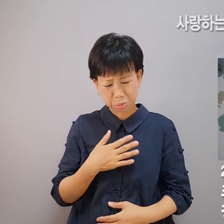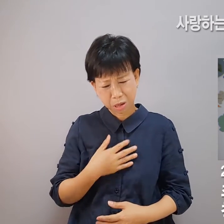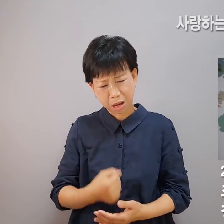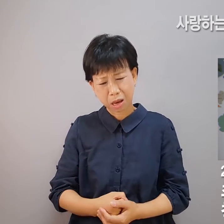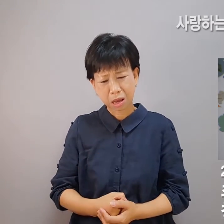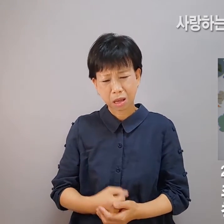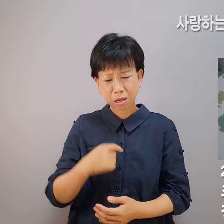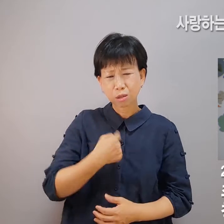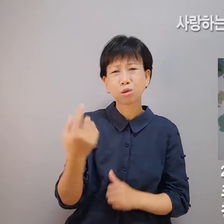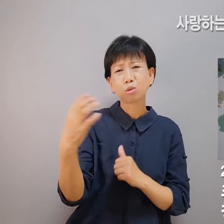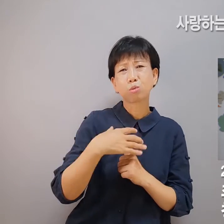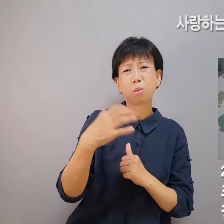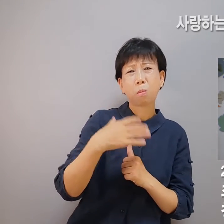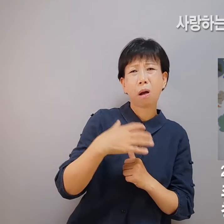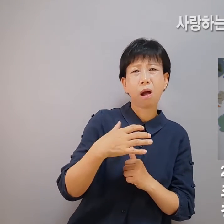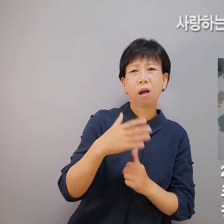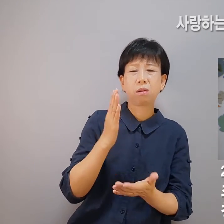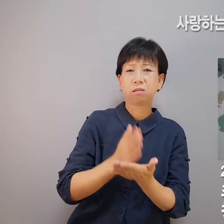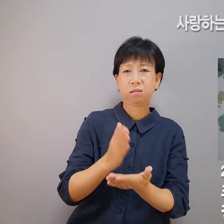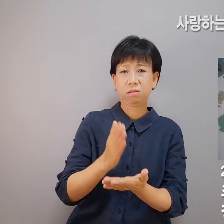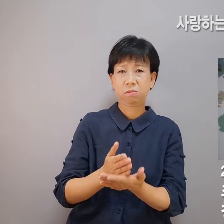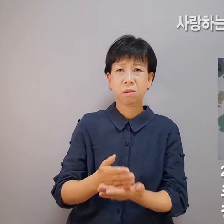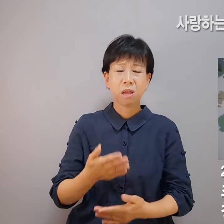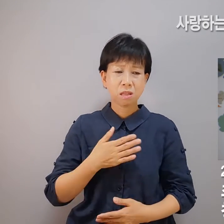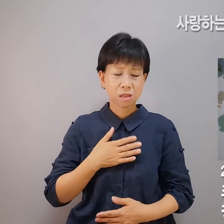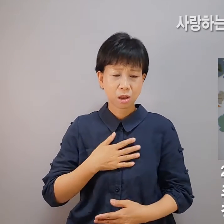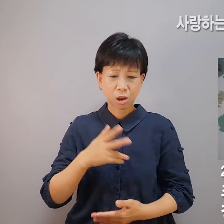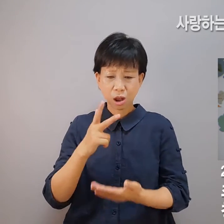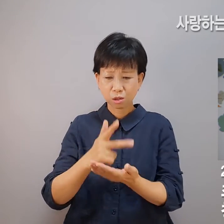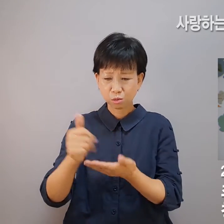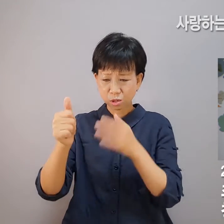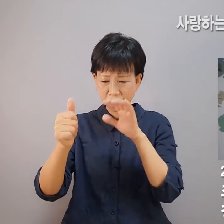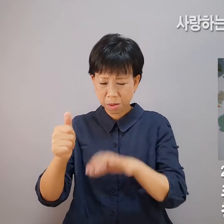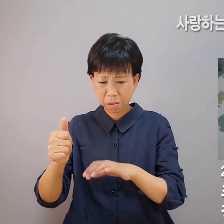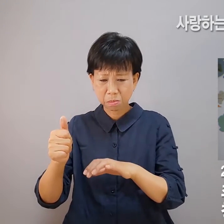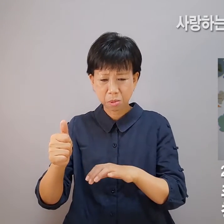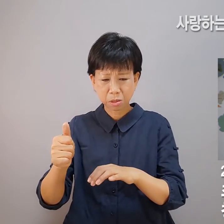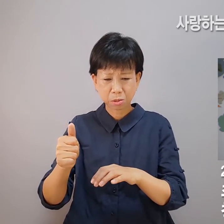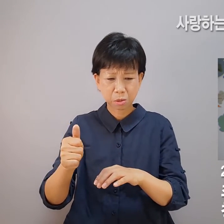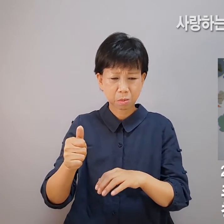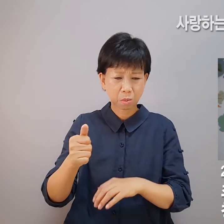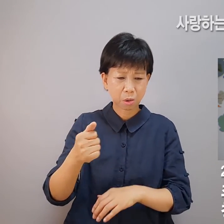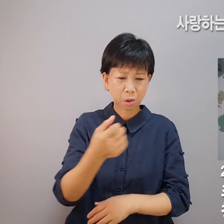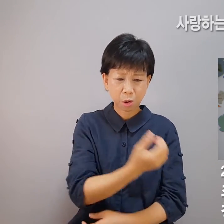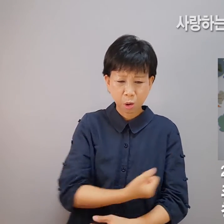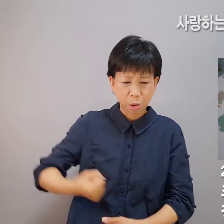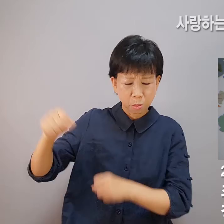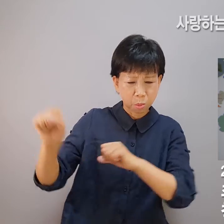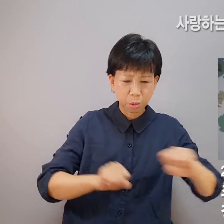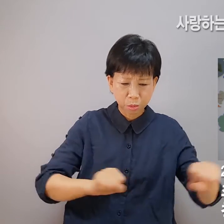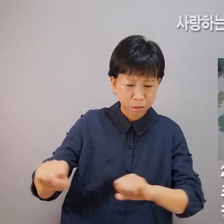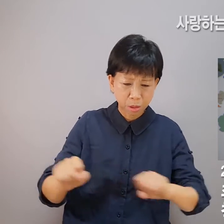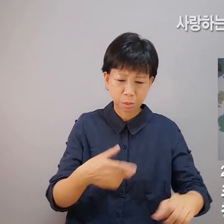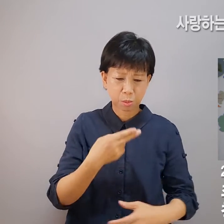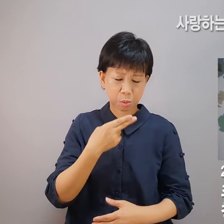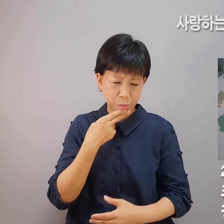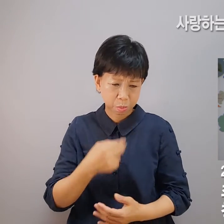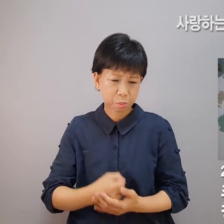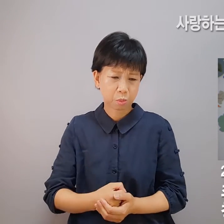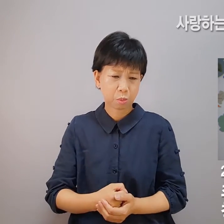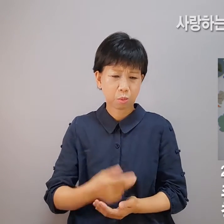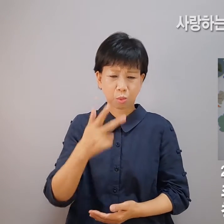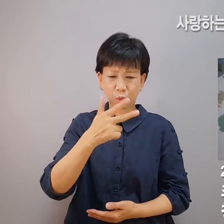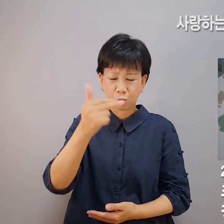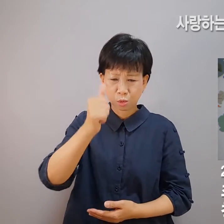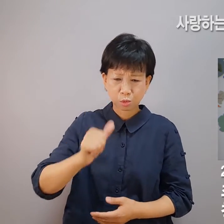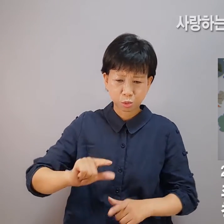지키지 못하고 내가 하나님 앞에서 뭔가를 섬겨야 되는데 제대로 하나님 앞에 섬기지도 못하고